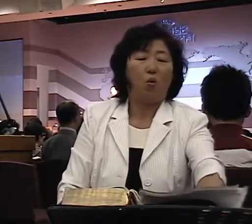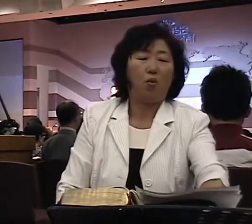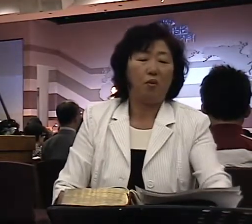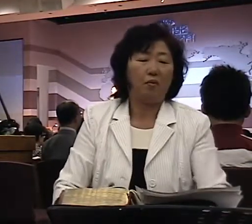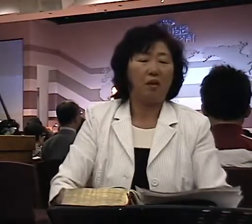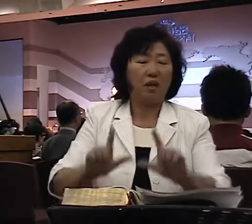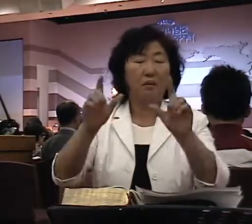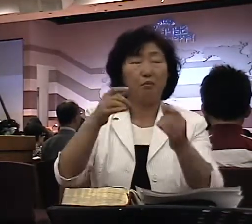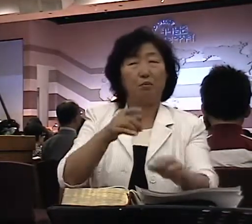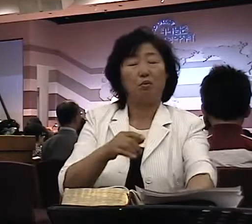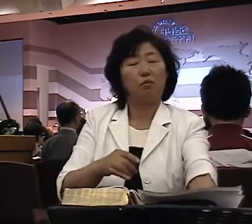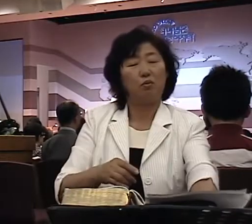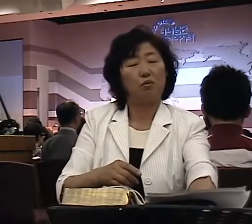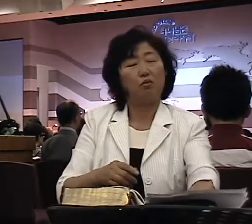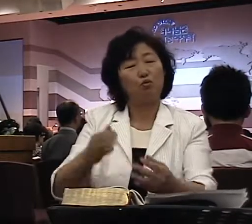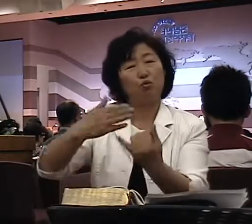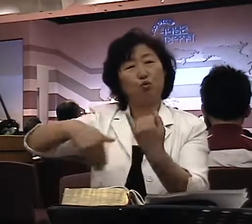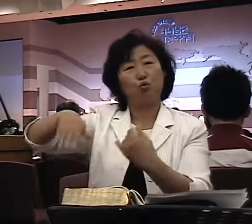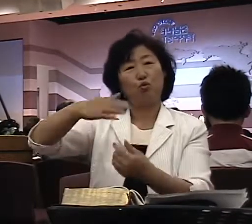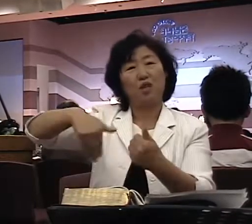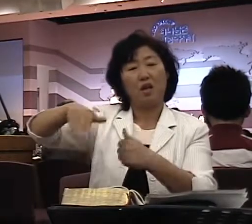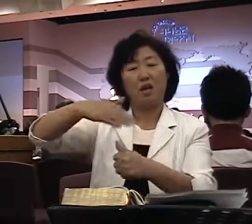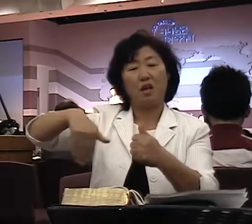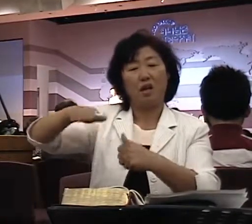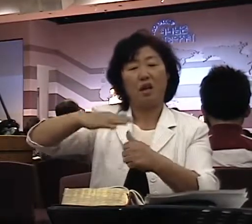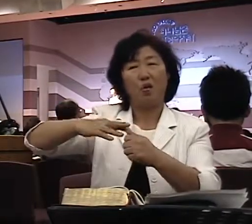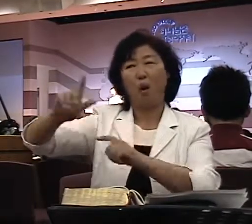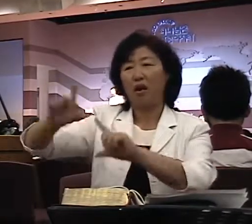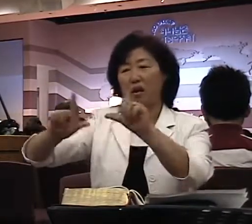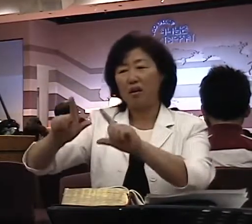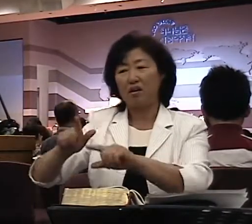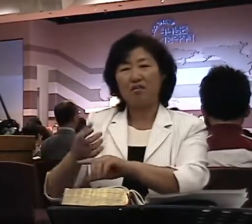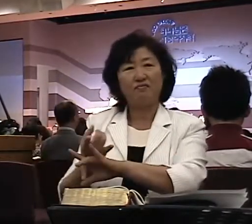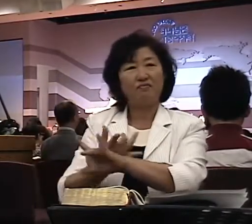얼마나 이 주위의 환경을 핑계 삼으며